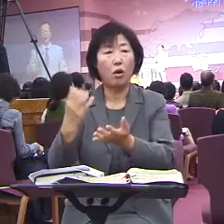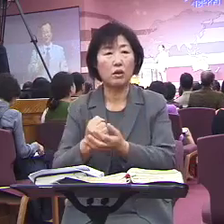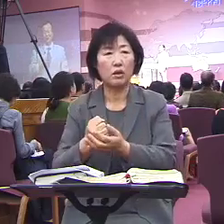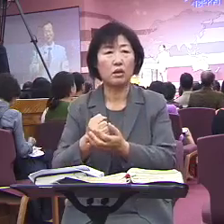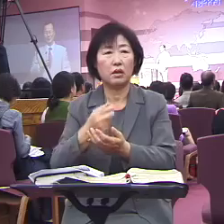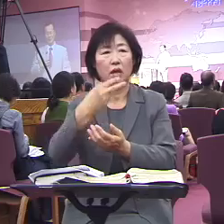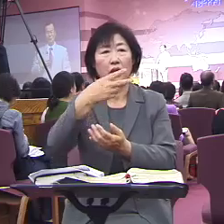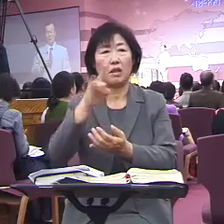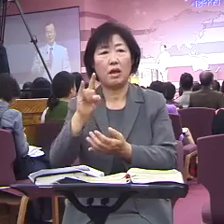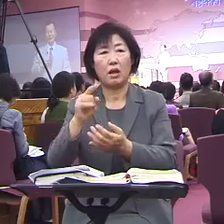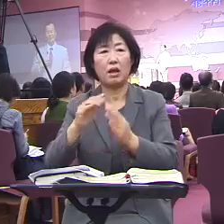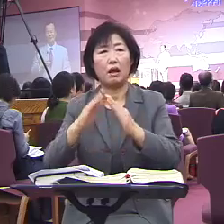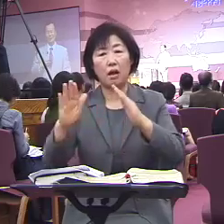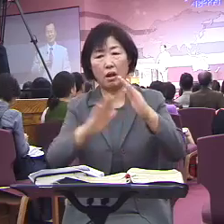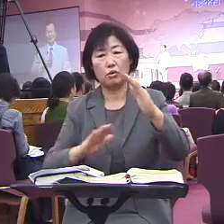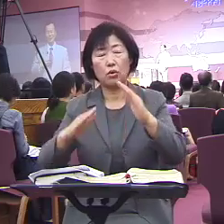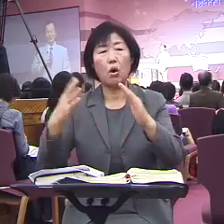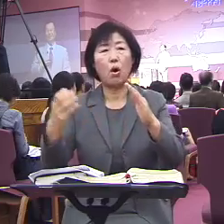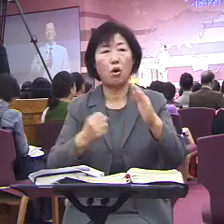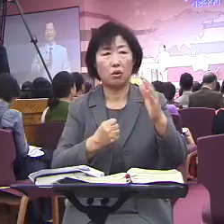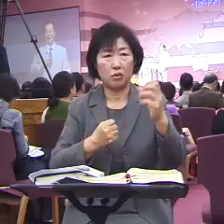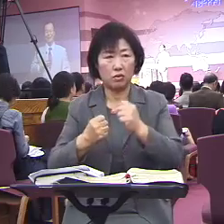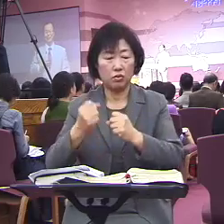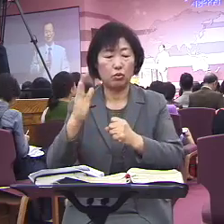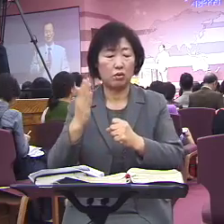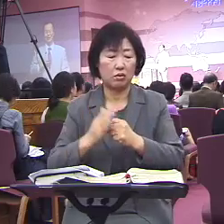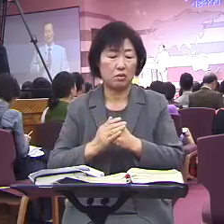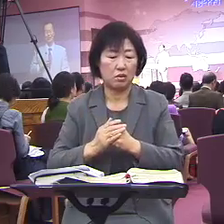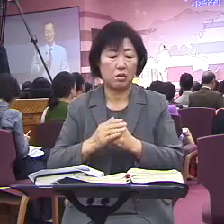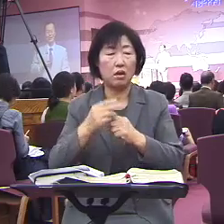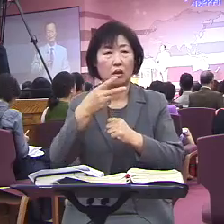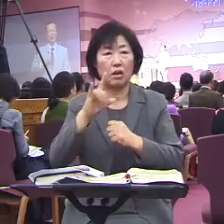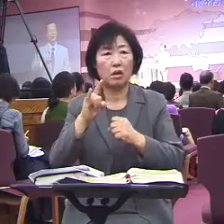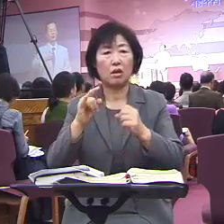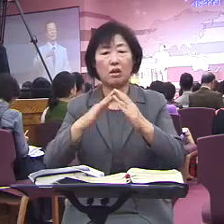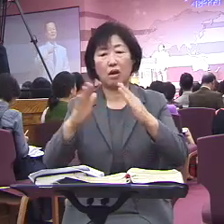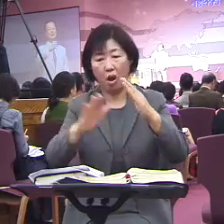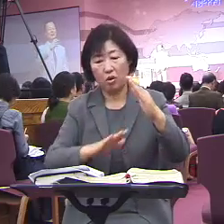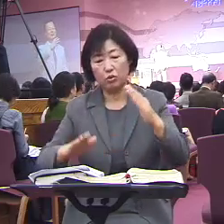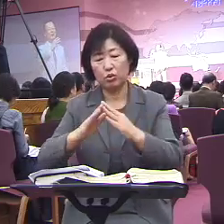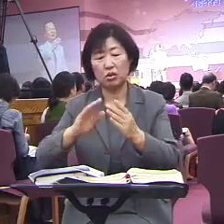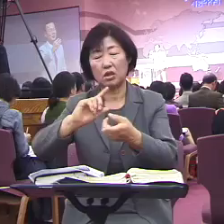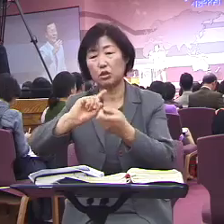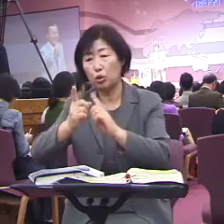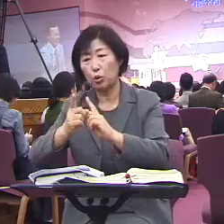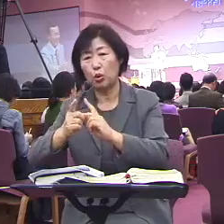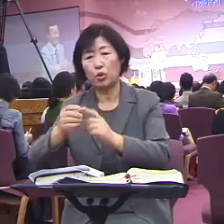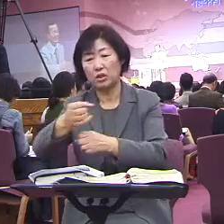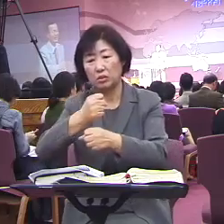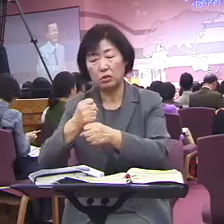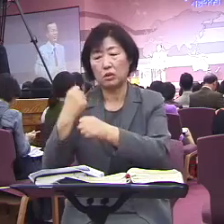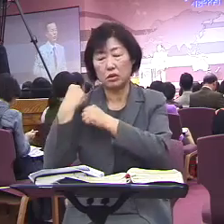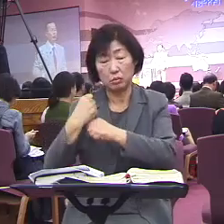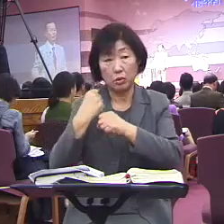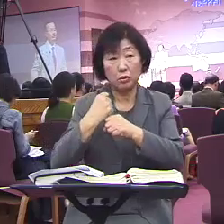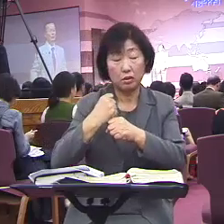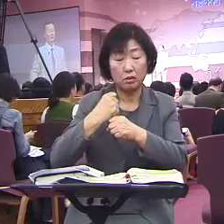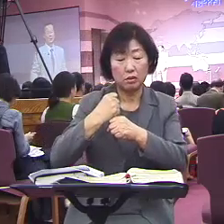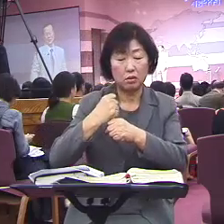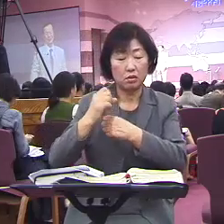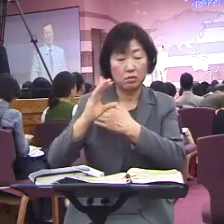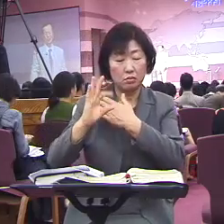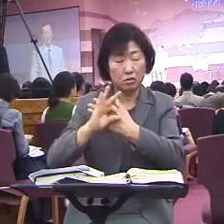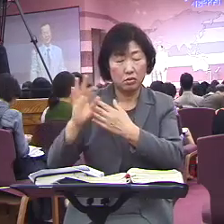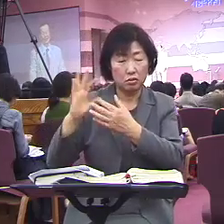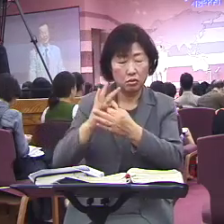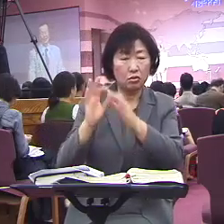대가족을 얻게 된 것입니다. 근데 그 대가족 안에서 서로 짐을 지면서 살 때에 주님이 주신